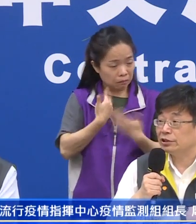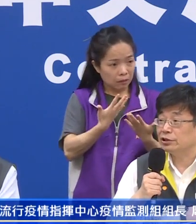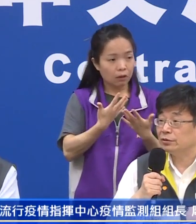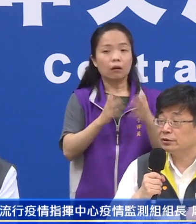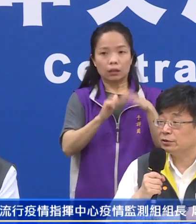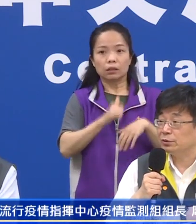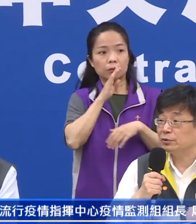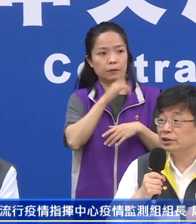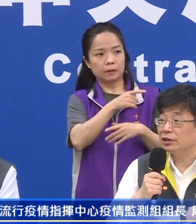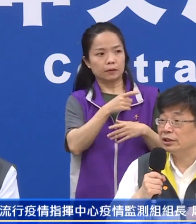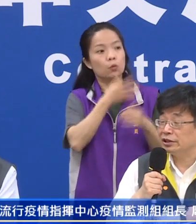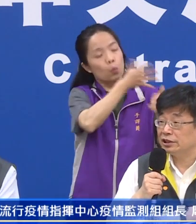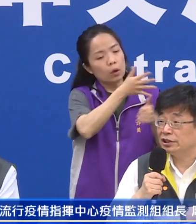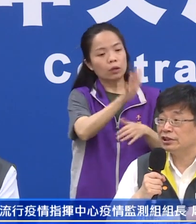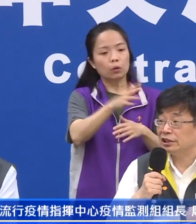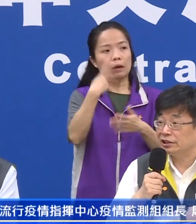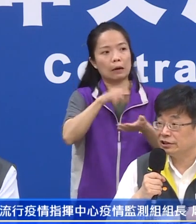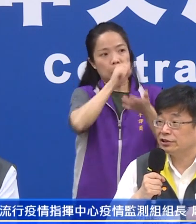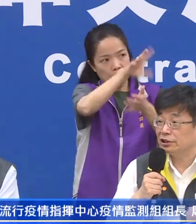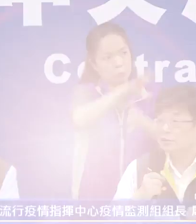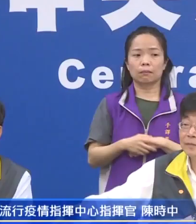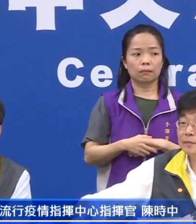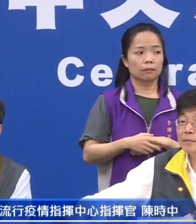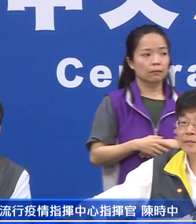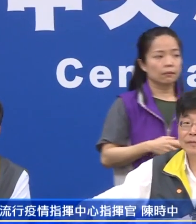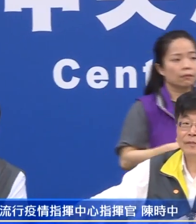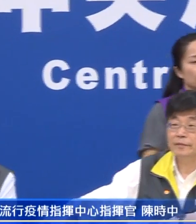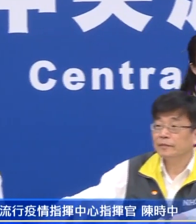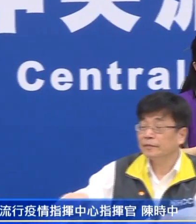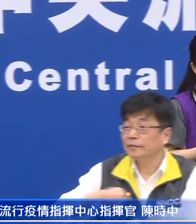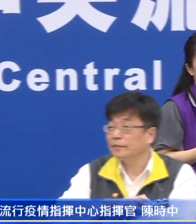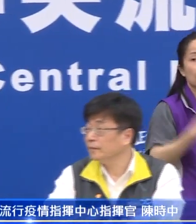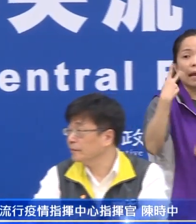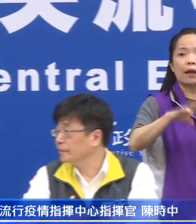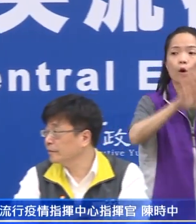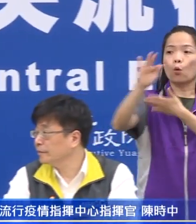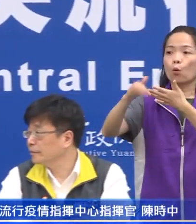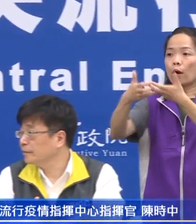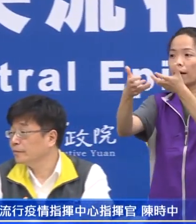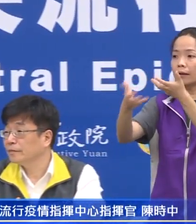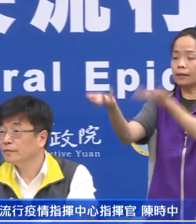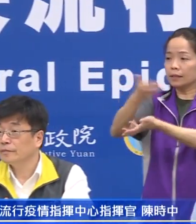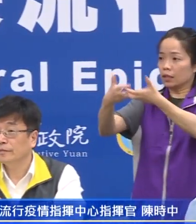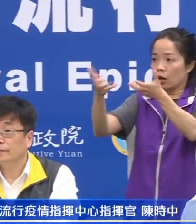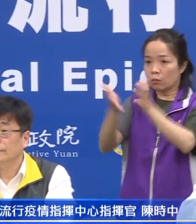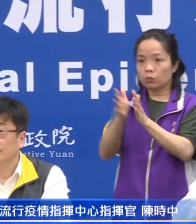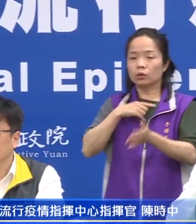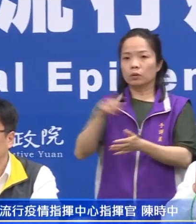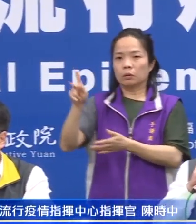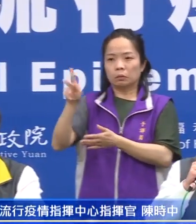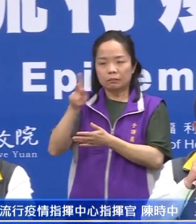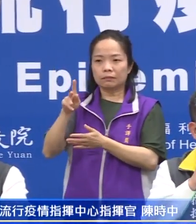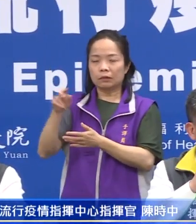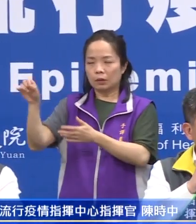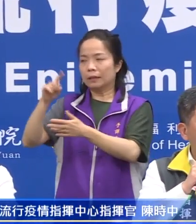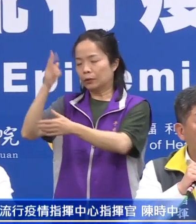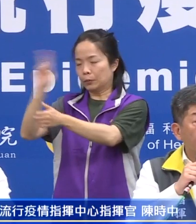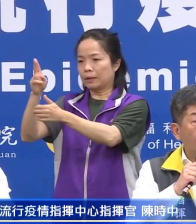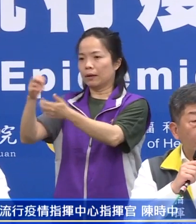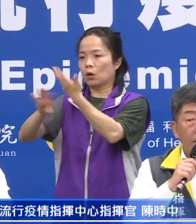的确是有询问而且提醒这件事情。 那另外一方面，在外交部。有透过在外交部那